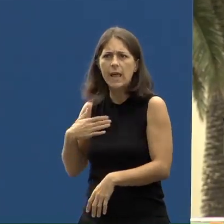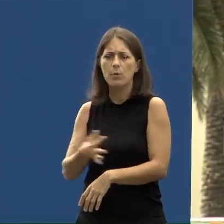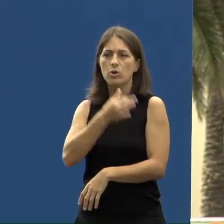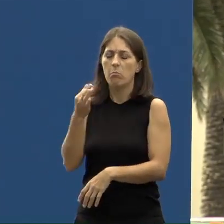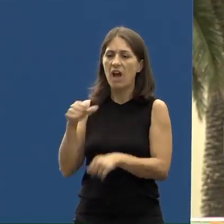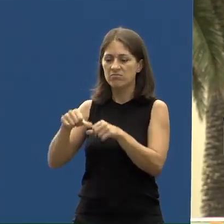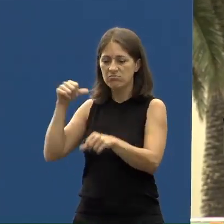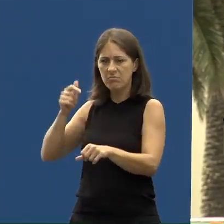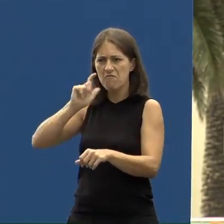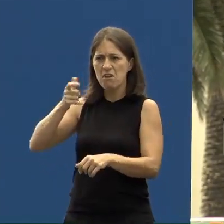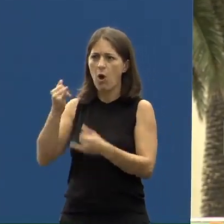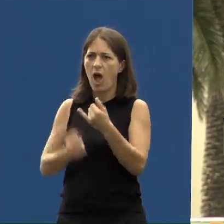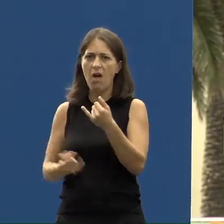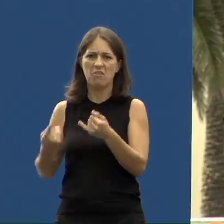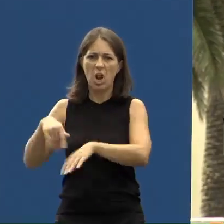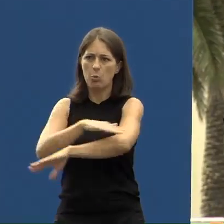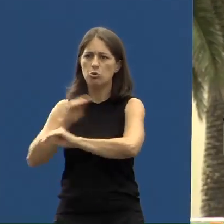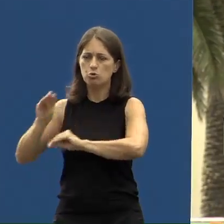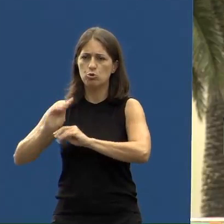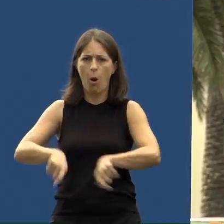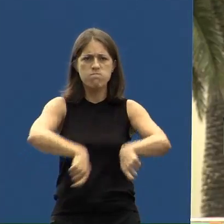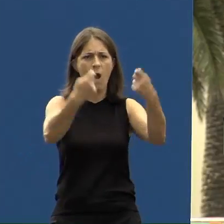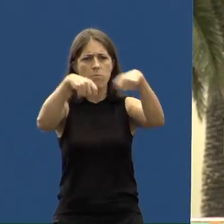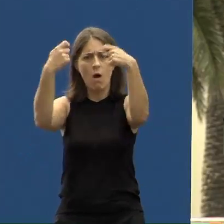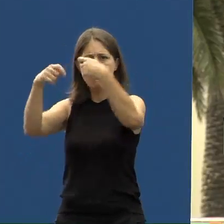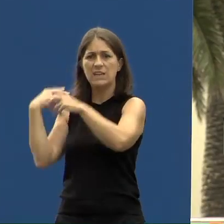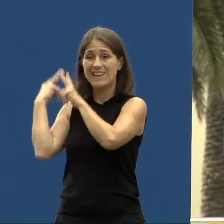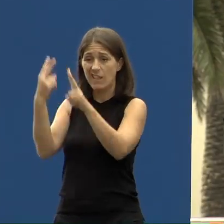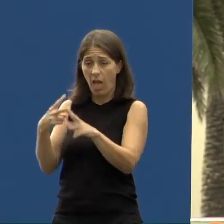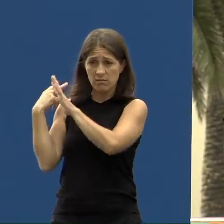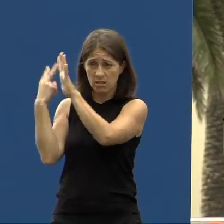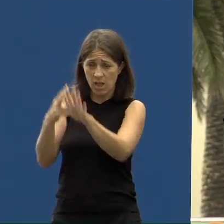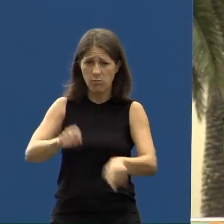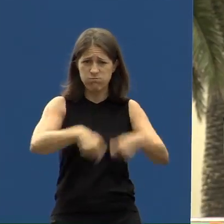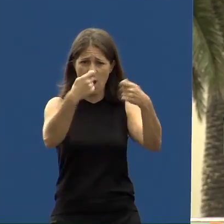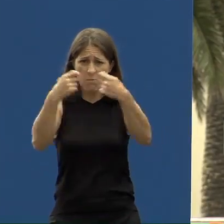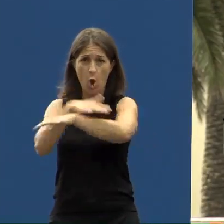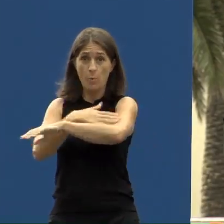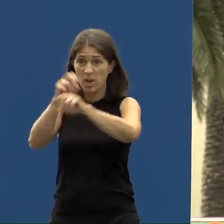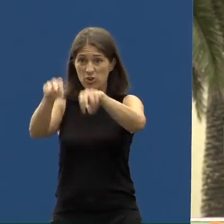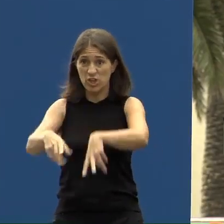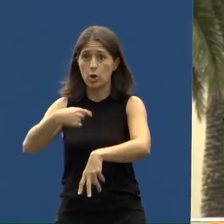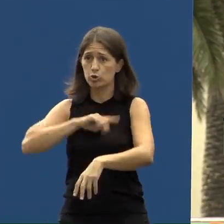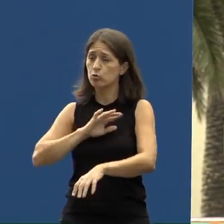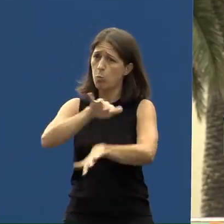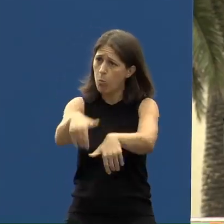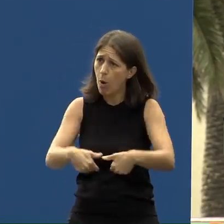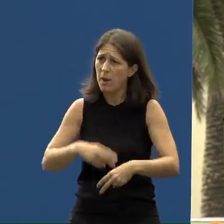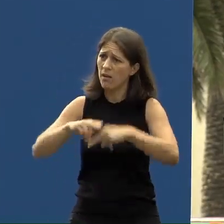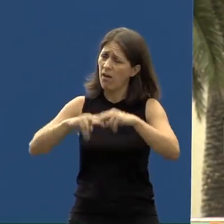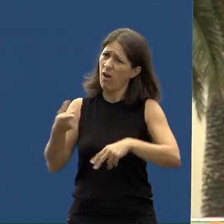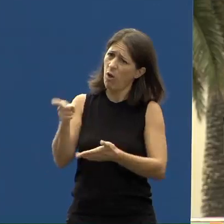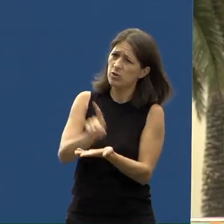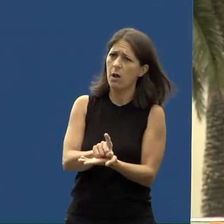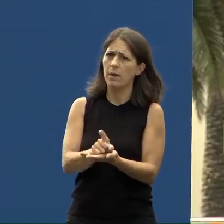que Feijóo e o goberno de Atila deixou desfeito durante estes 7 anos de desgoberno. E estamos decididas e estamos decididos e por